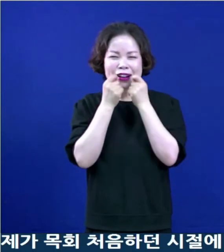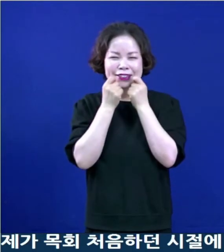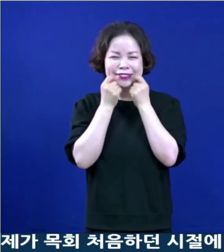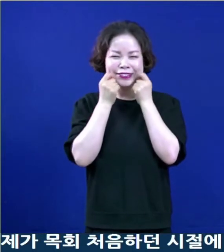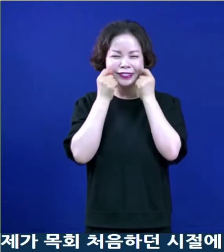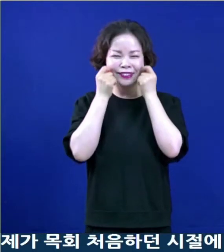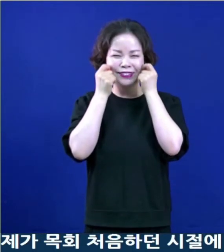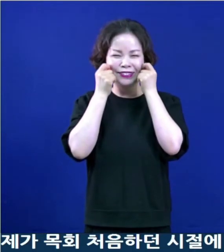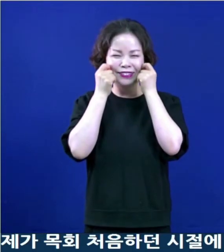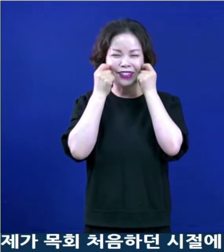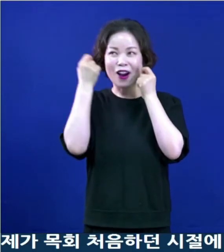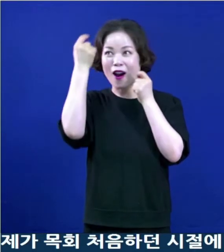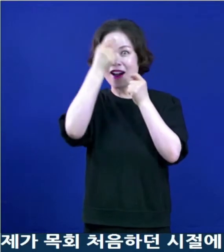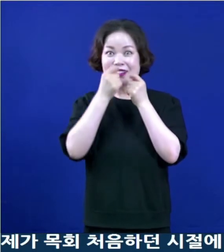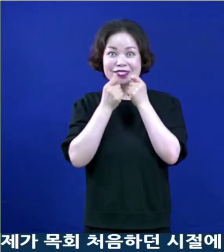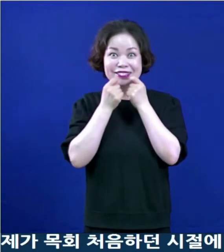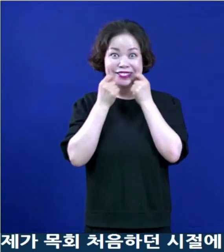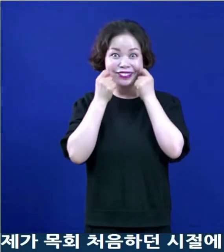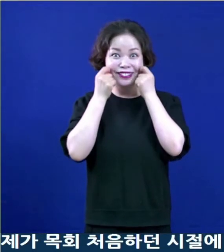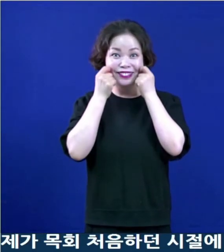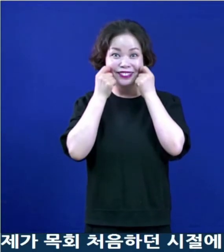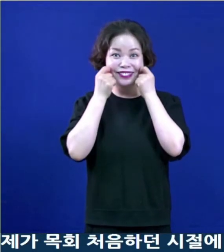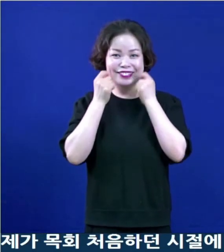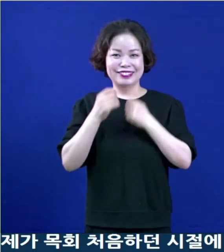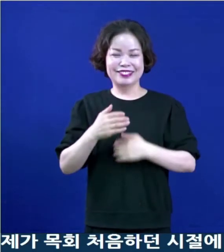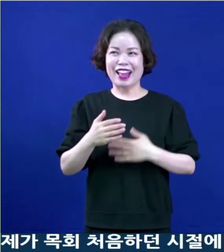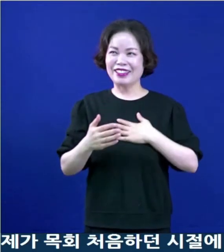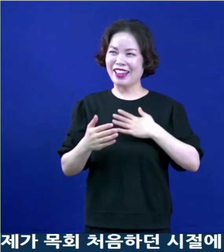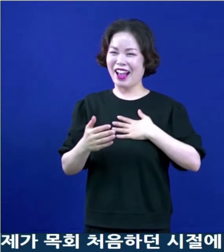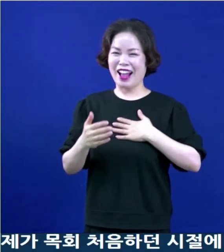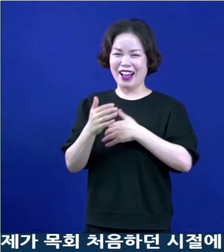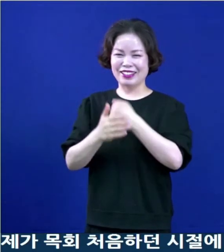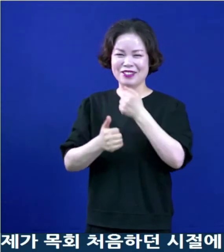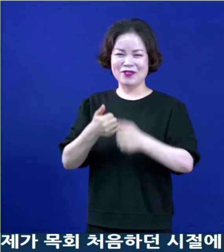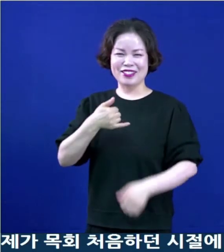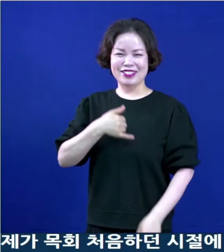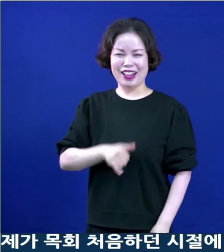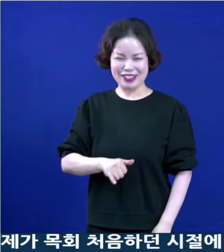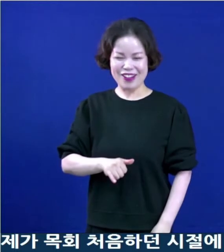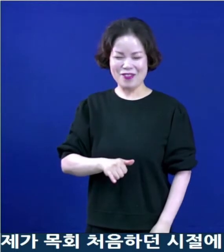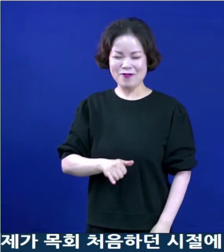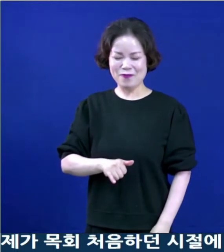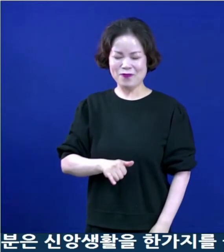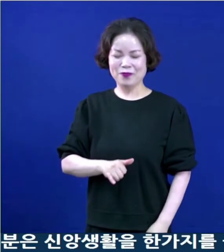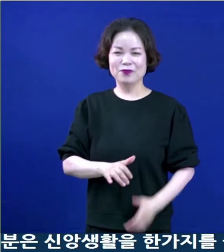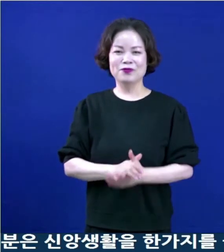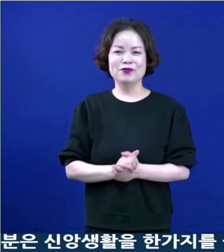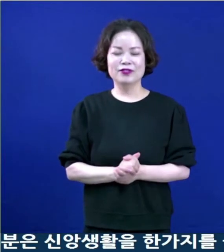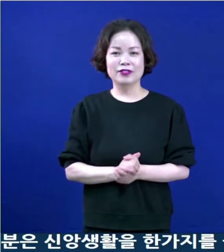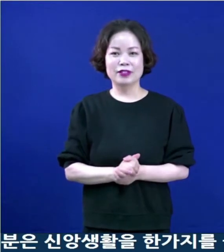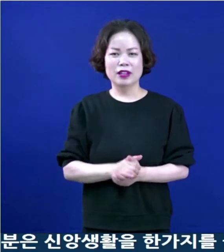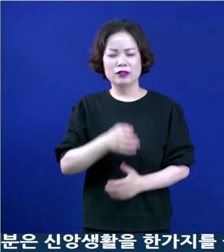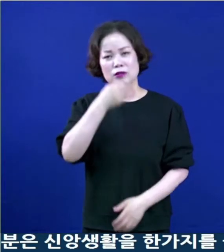생겨요. 얼굴에 웃음이 가득 차면서 내가 하나님의 자녀입니다. 힘들 때도 그 고백을